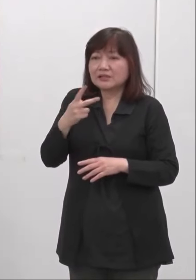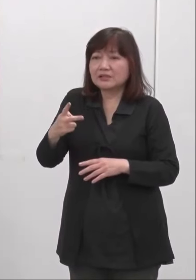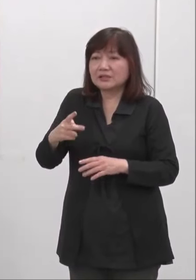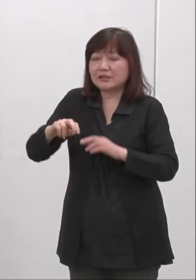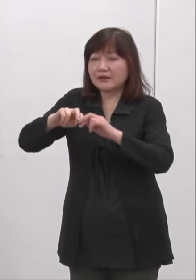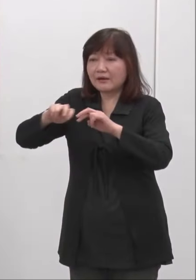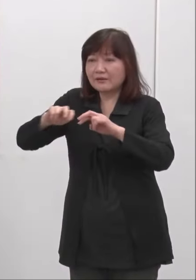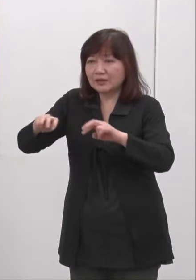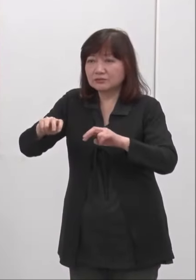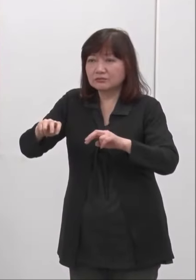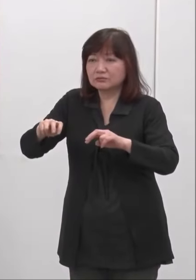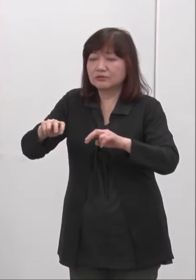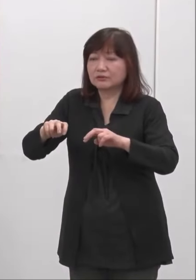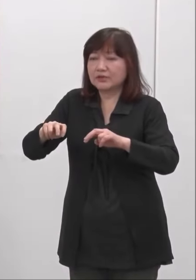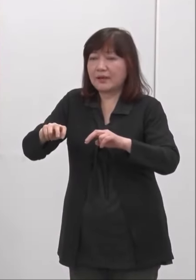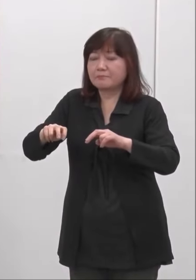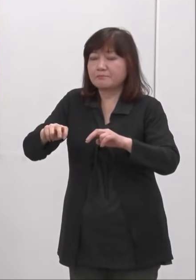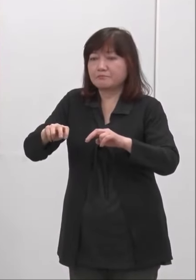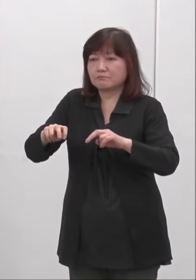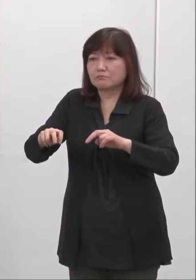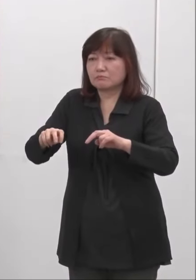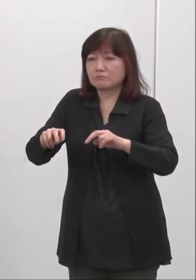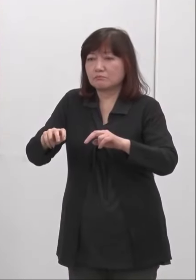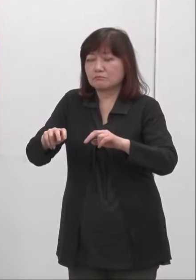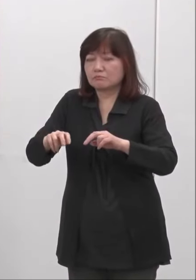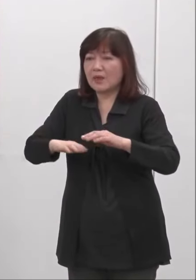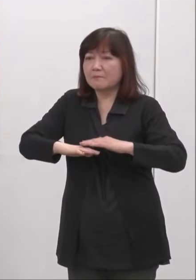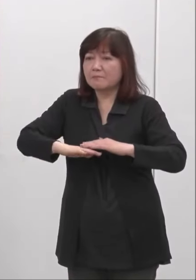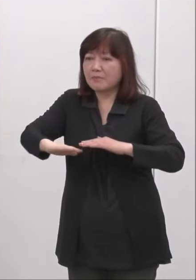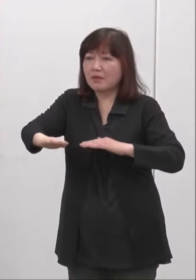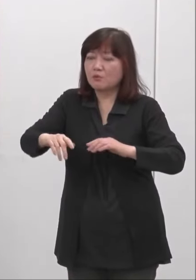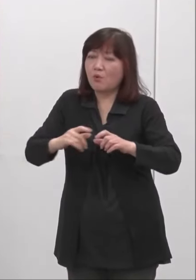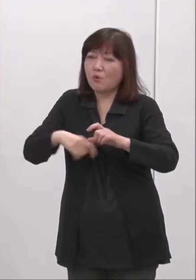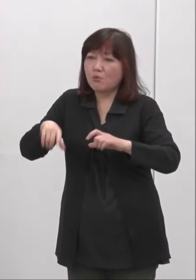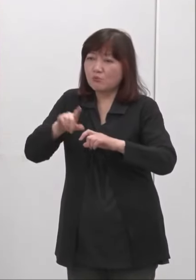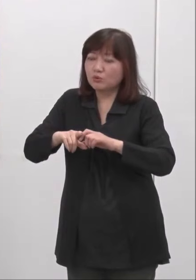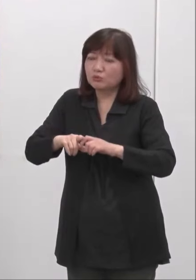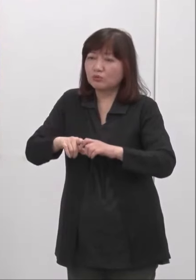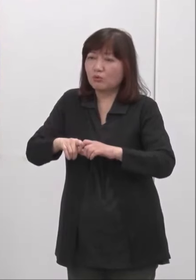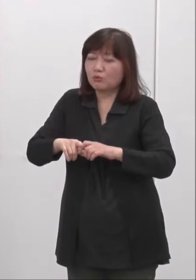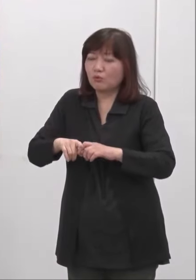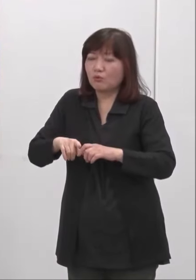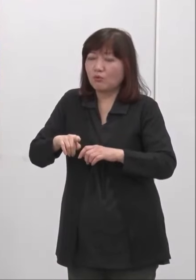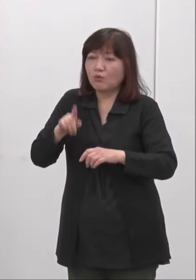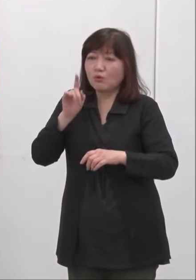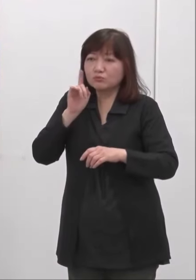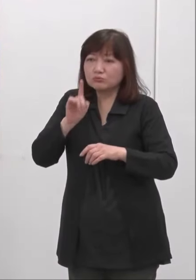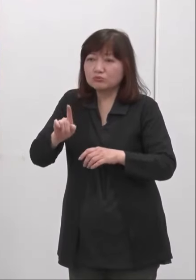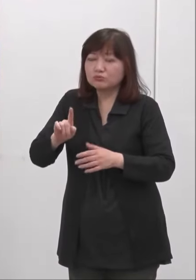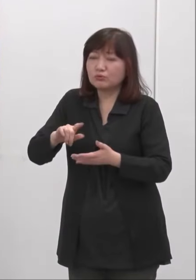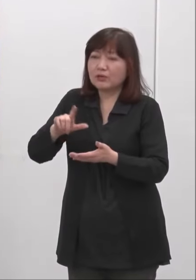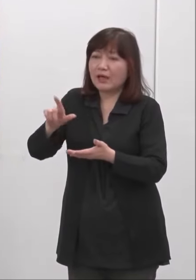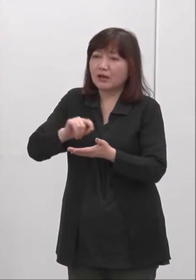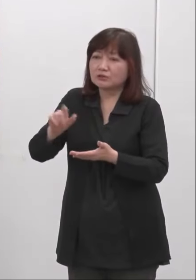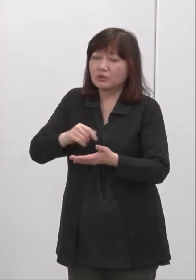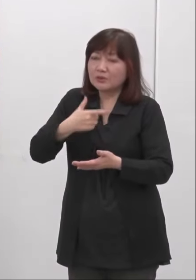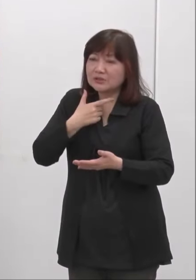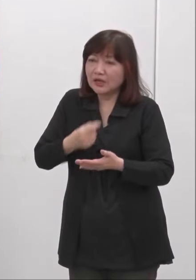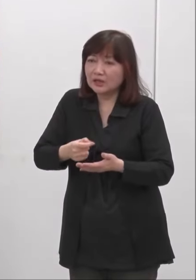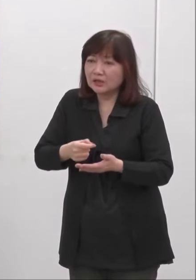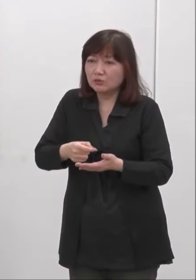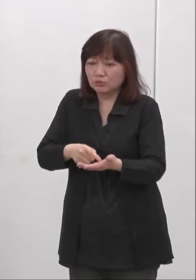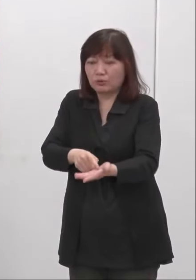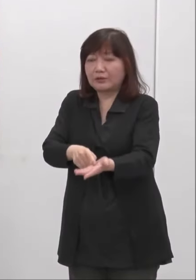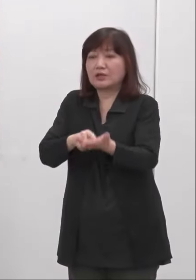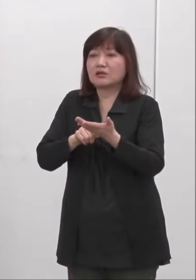その面的にもっとうまくこう活用したいっていうような事業者さんが現れた場合にはパビリオンを